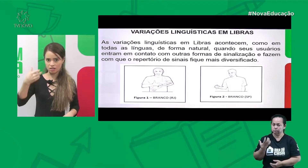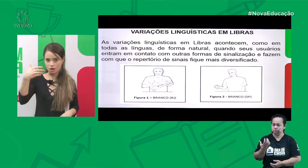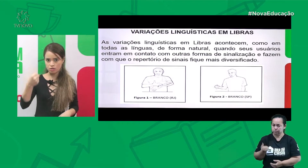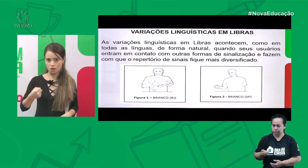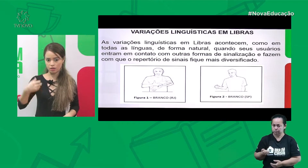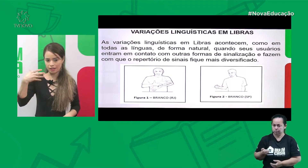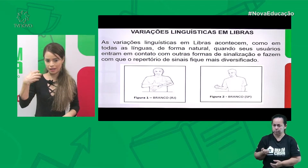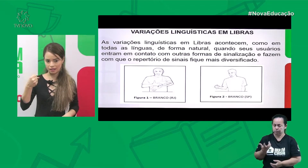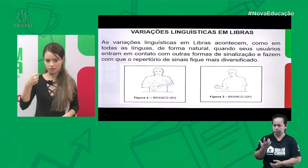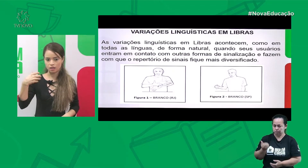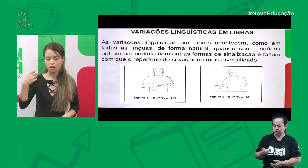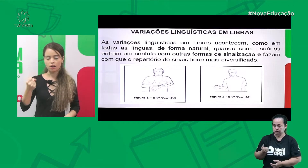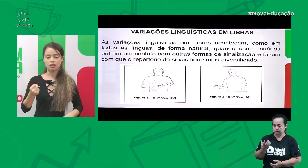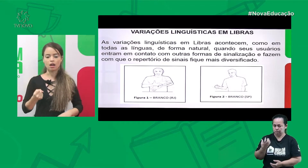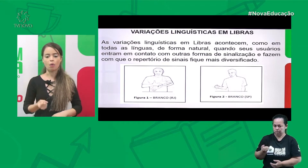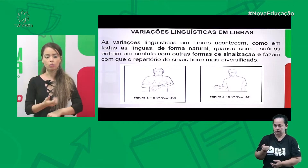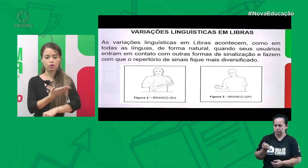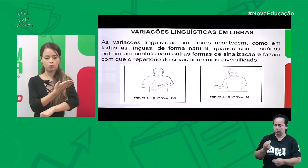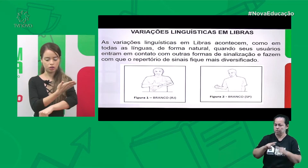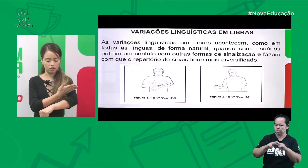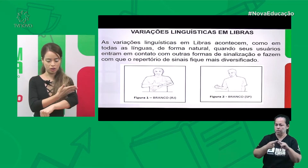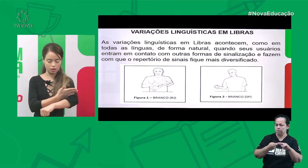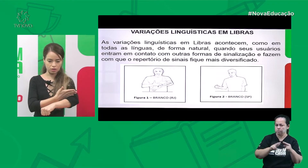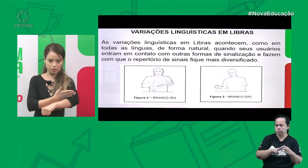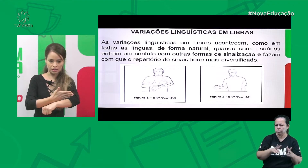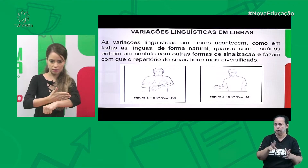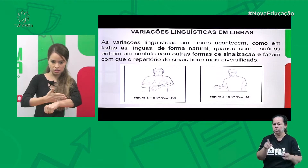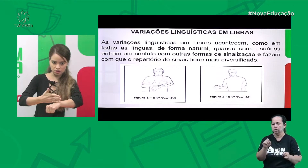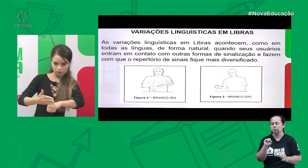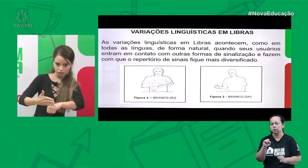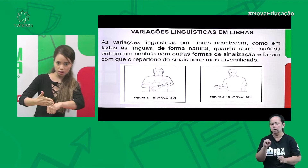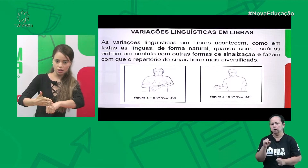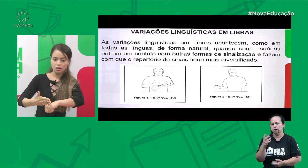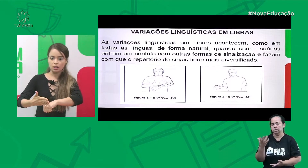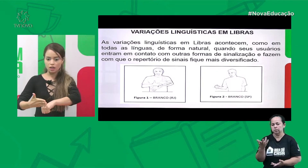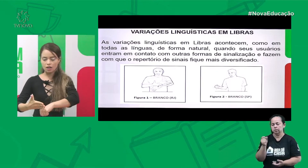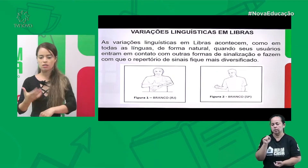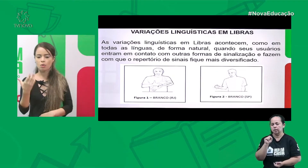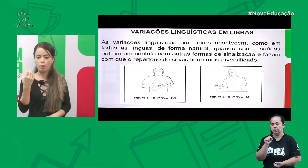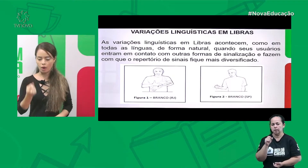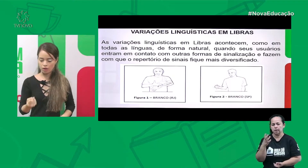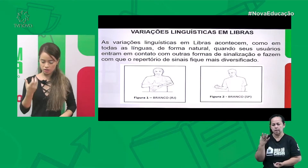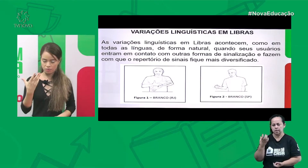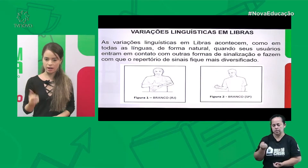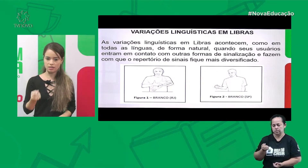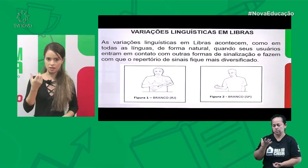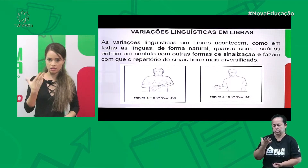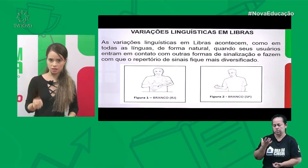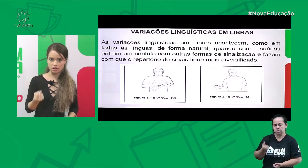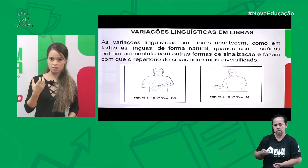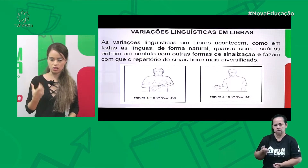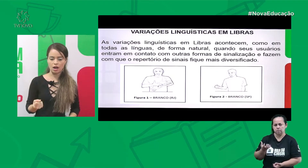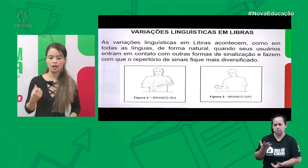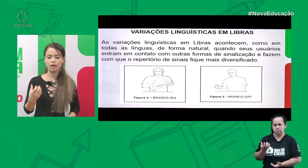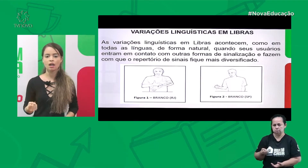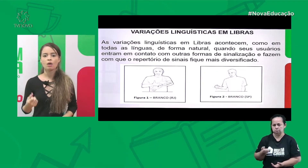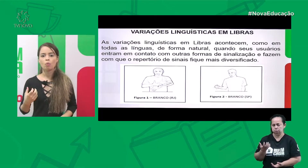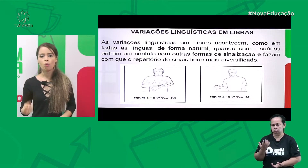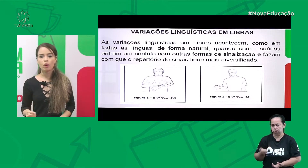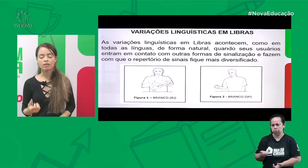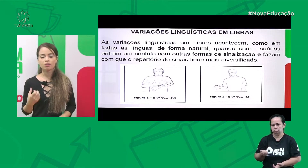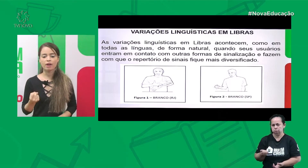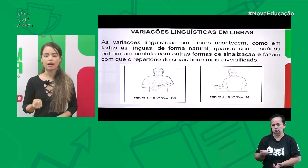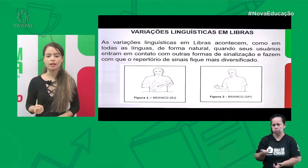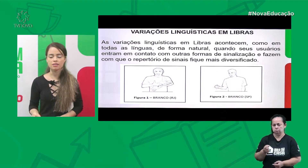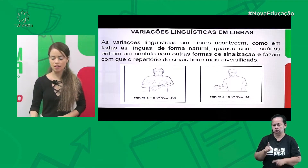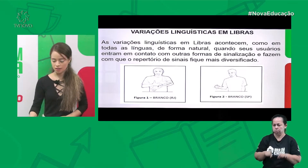leite, que esse é o sinal de leite. Então, no Rio de Janeiro eles fazem assim, e em São Paulo eles fazem assim. Existe aí